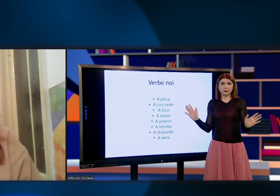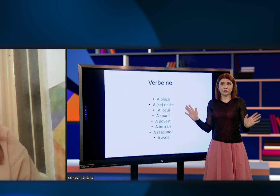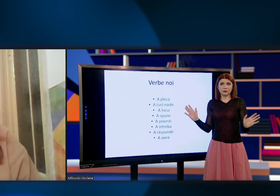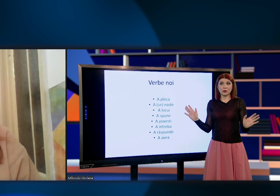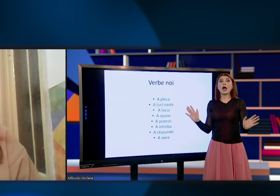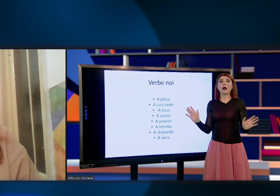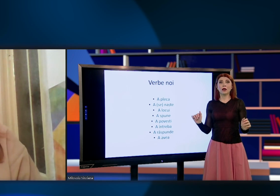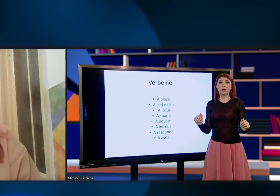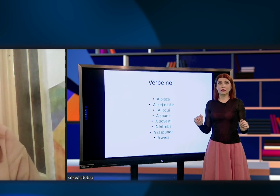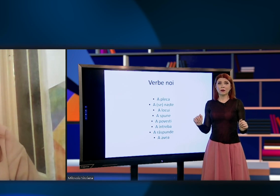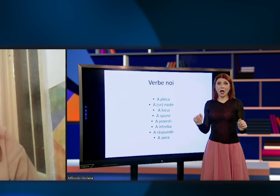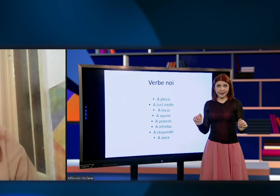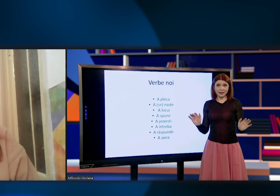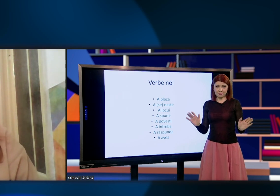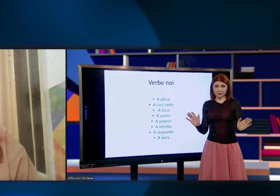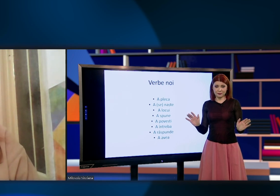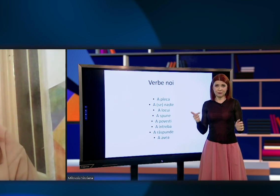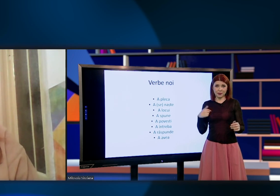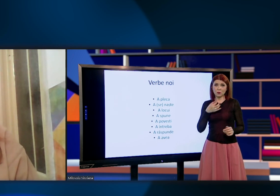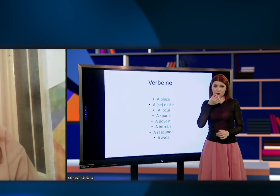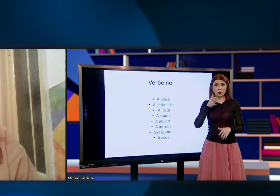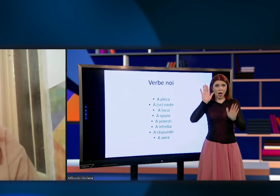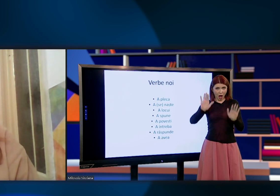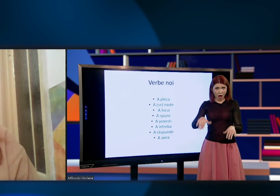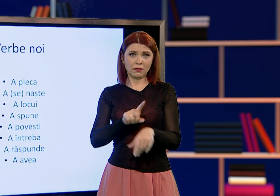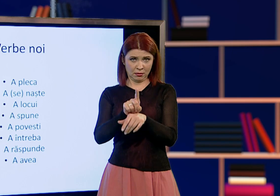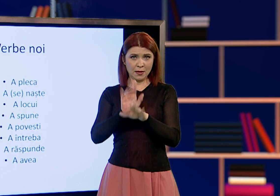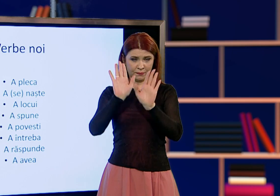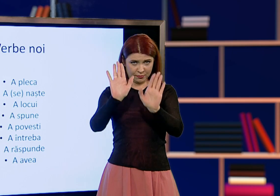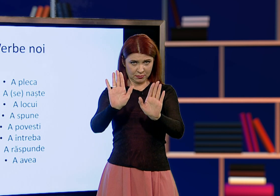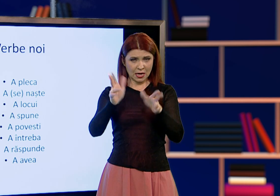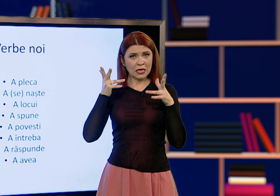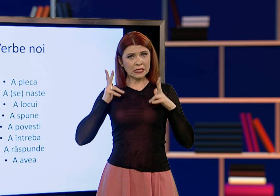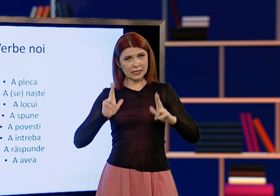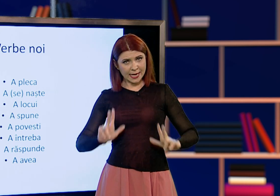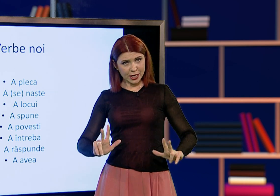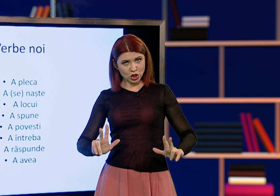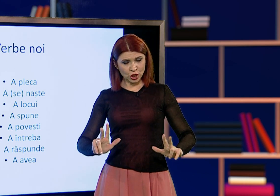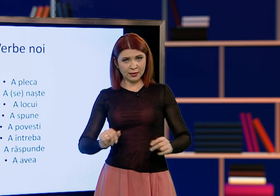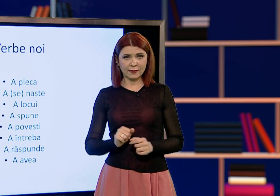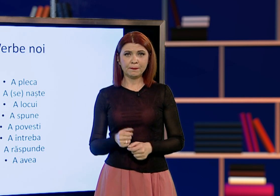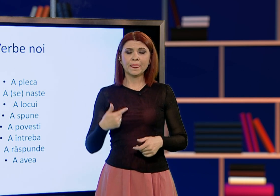a ai timp Eu îți spun ai timp Da stai liniștită